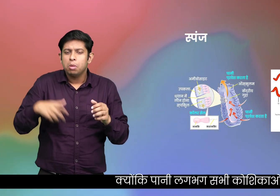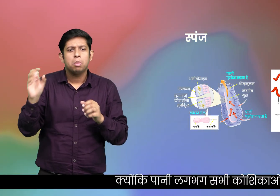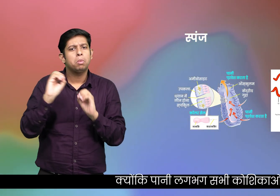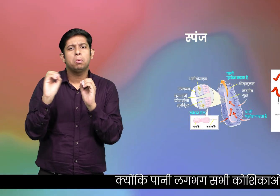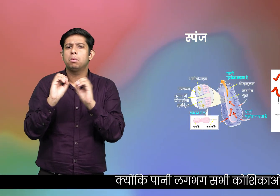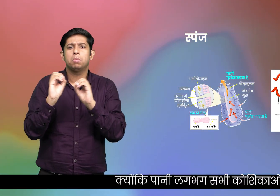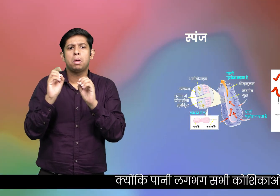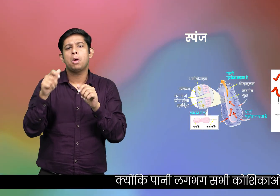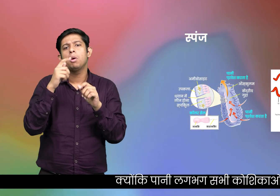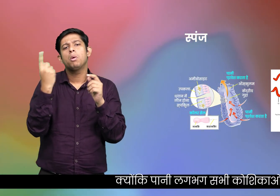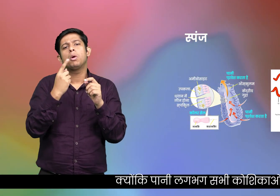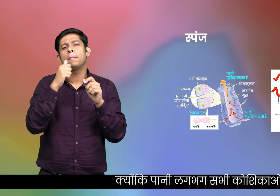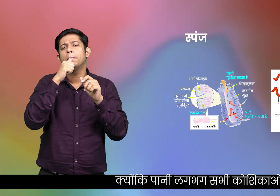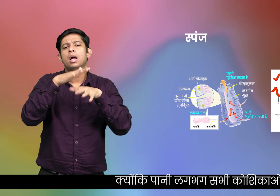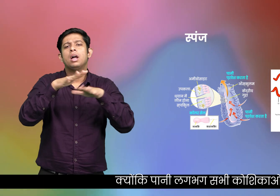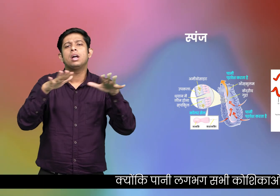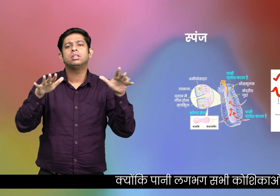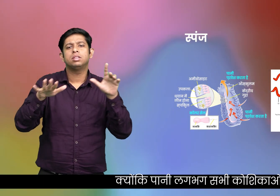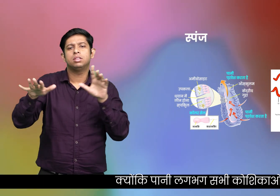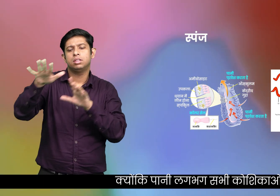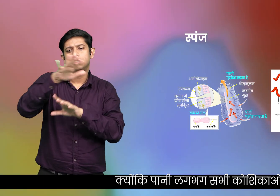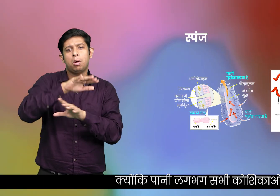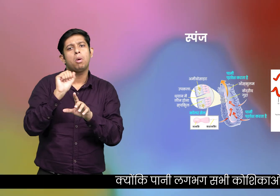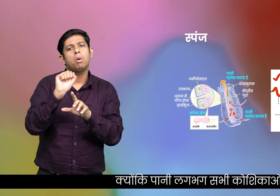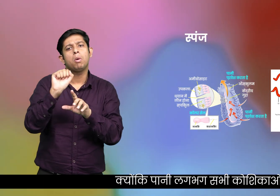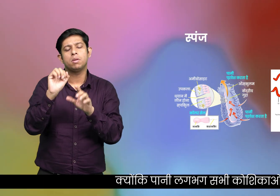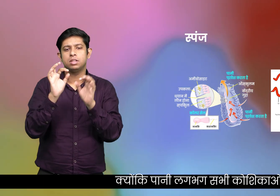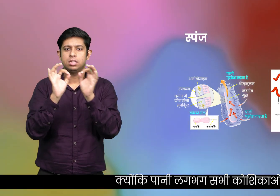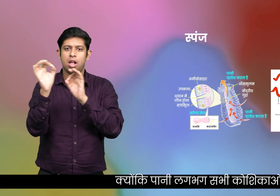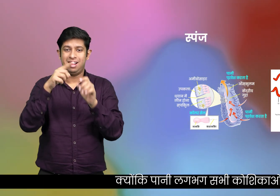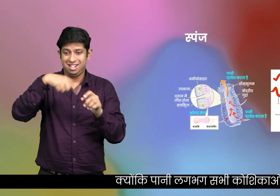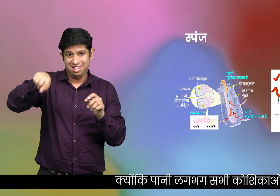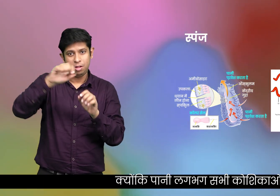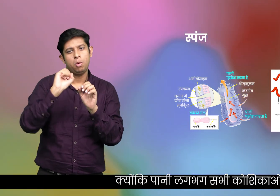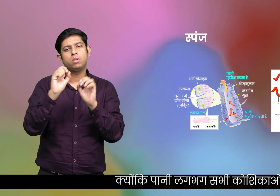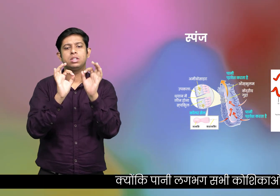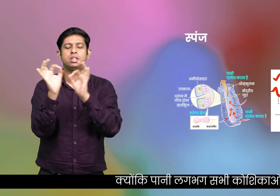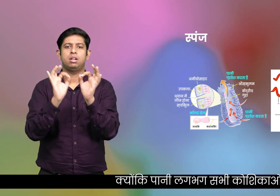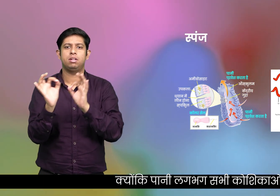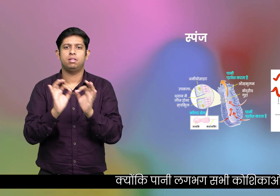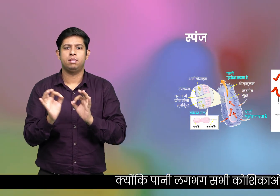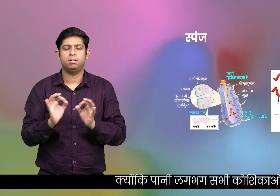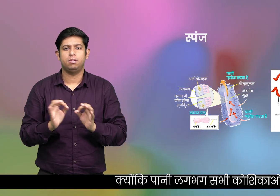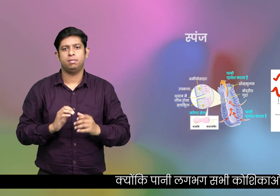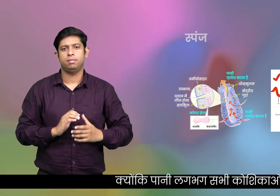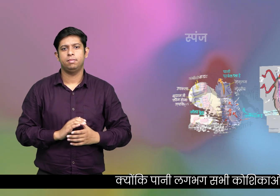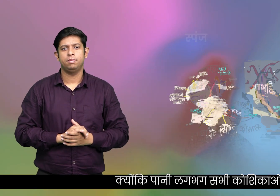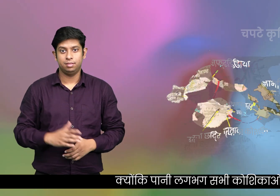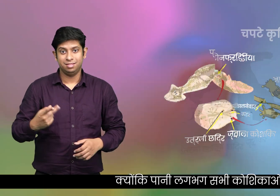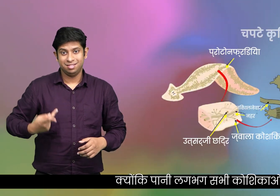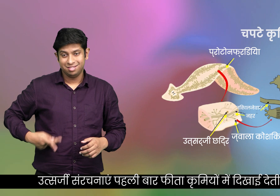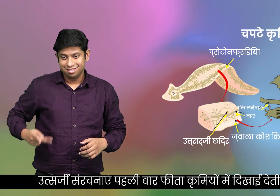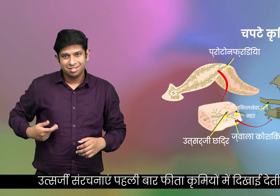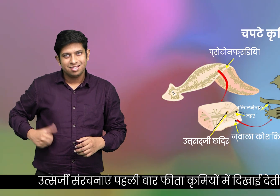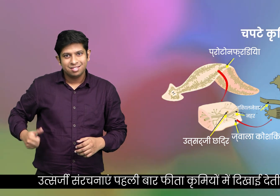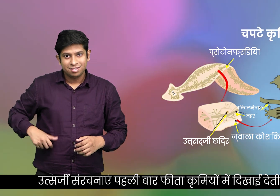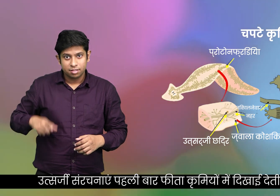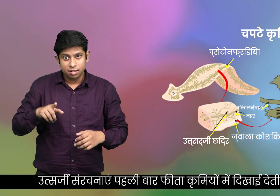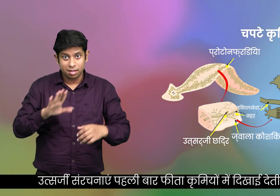पानी लगभग सभी कोशिकाओं को स्नान कराता है। उत्सर्जित